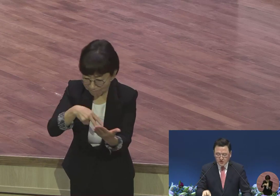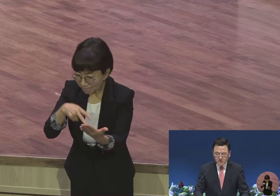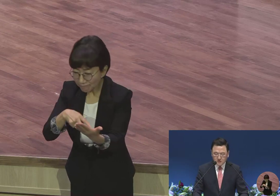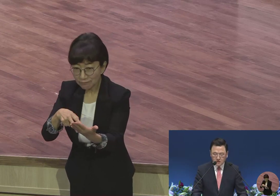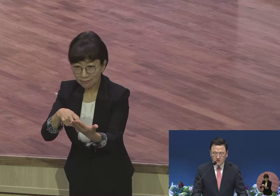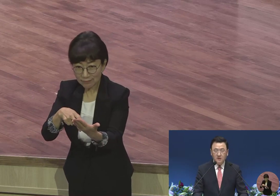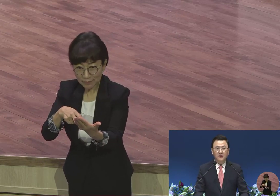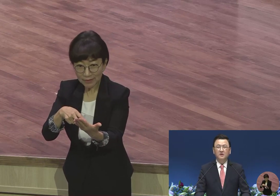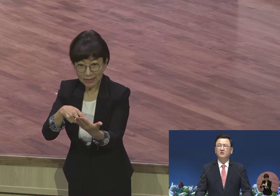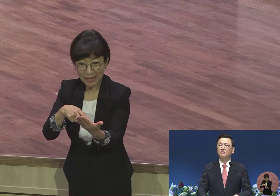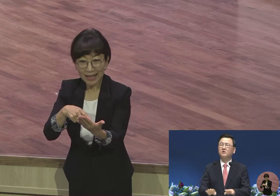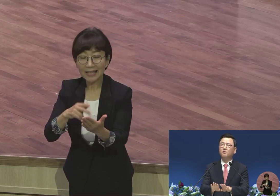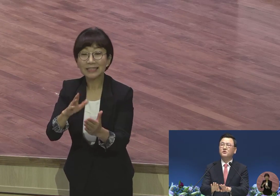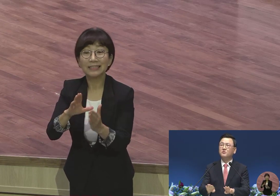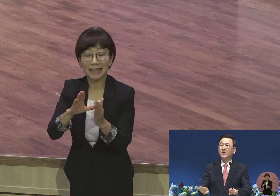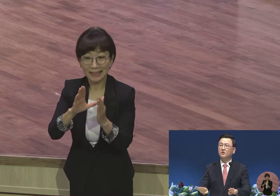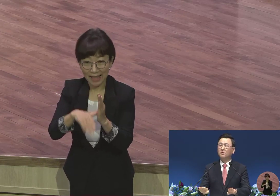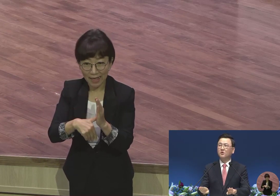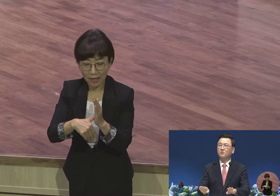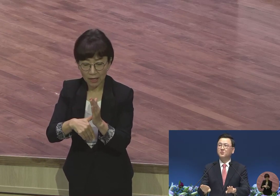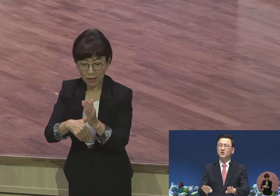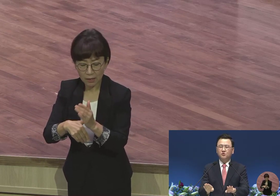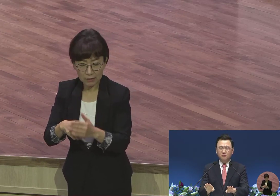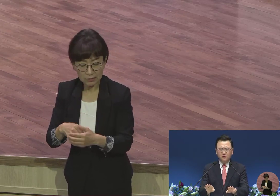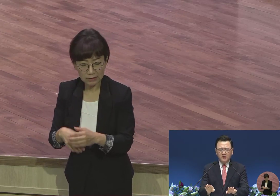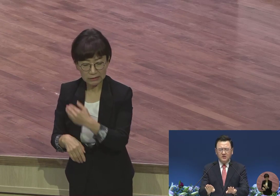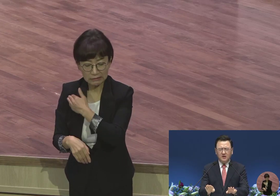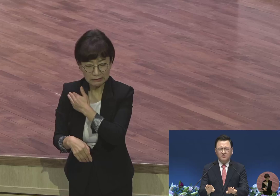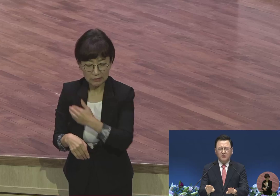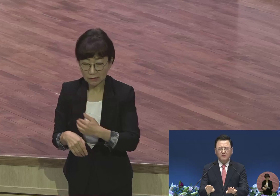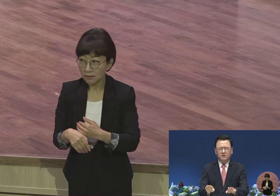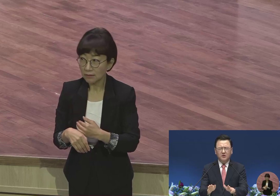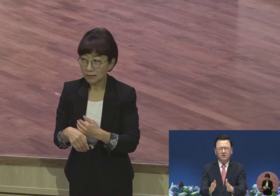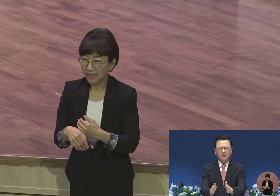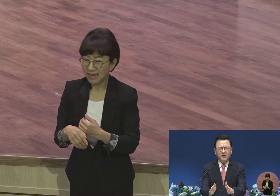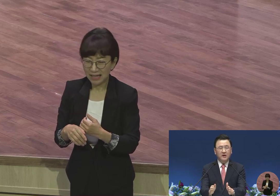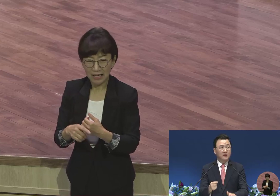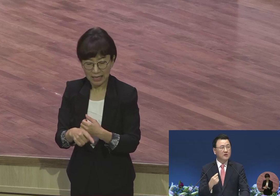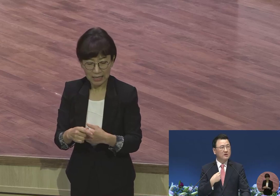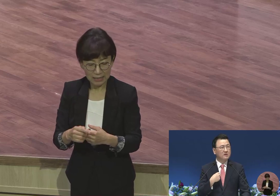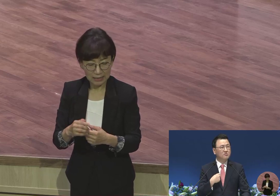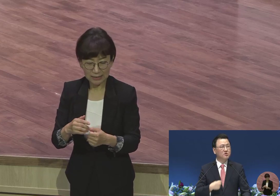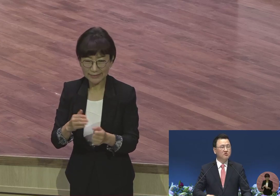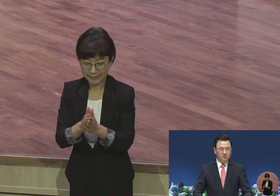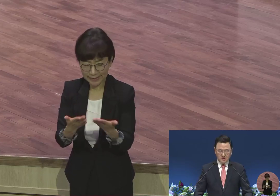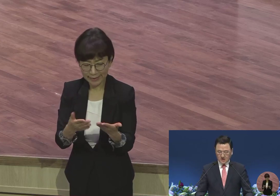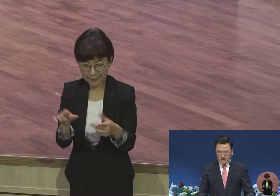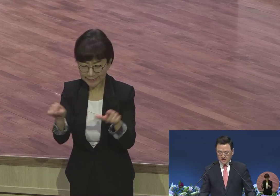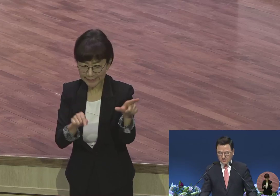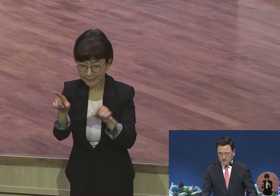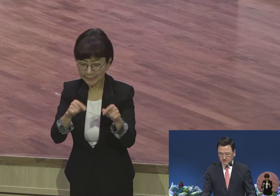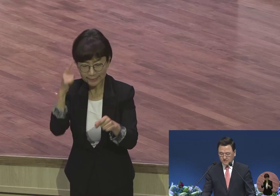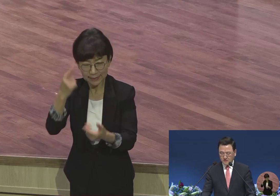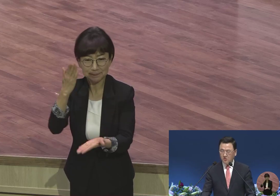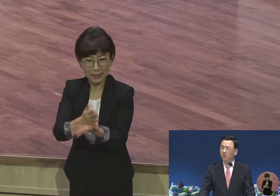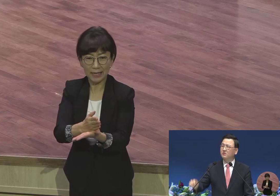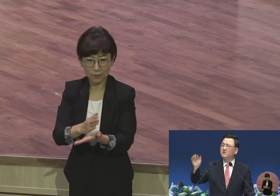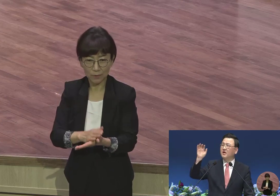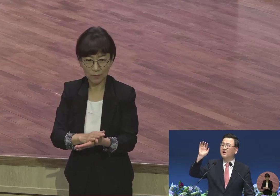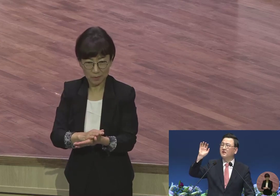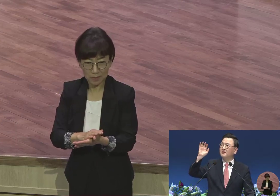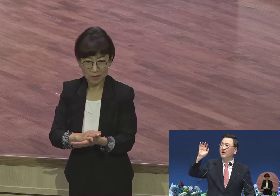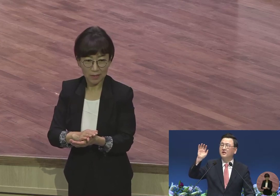순간 하나님께서 그런 거 보지 말고 피조물 된 자서를 한번 읽어봐라 그런 음성을 주신대요.